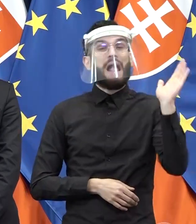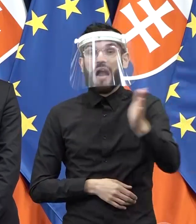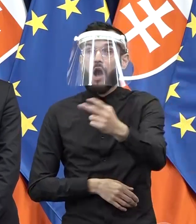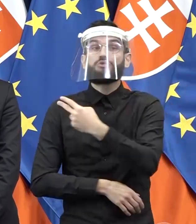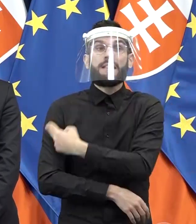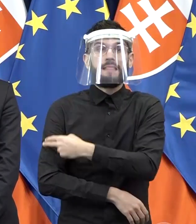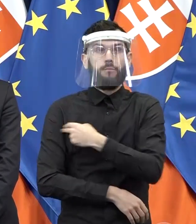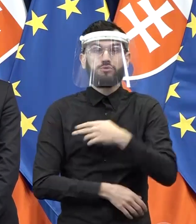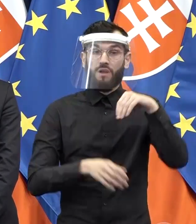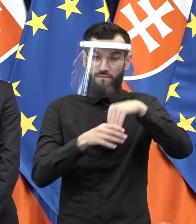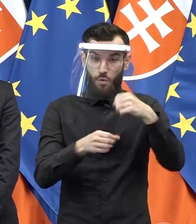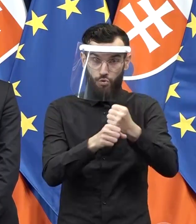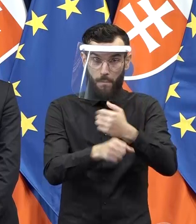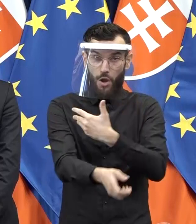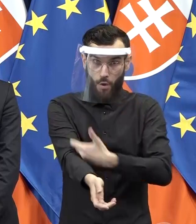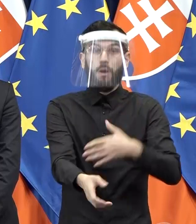nemocnicou, kde sa robia odbery.